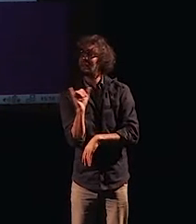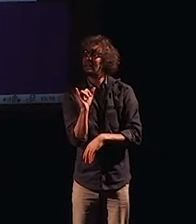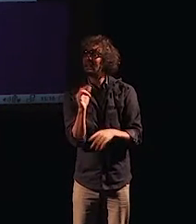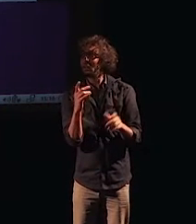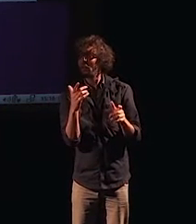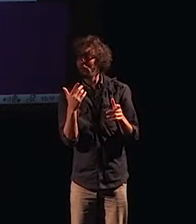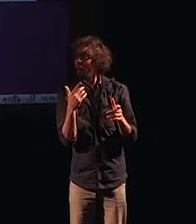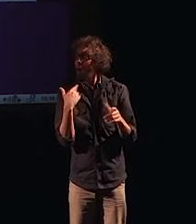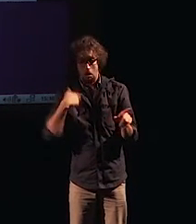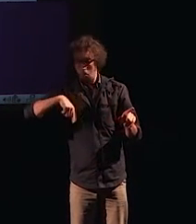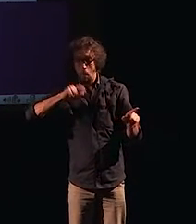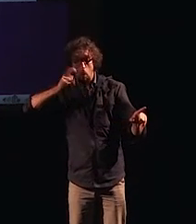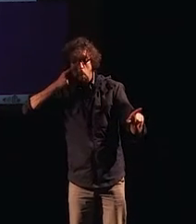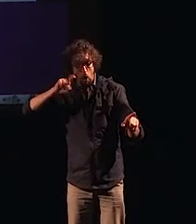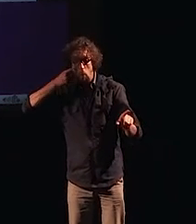puis ses parents,